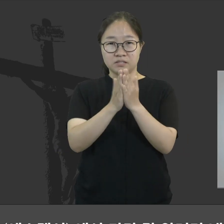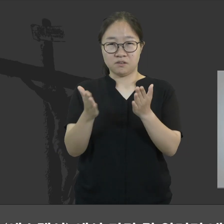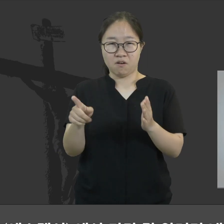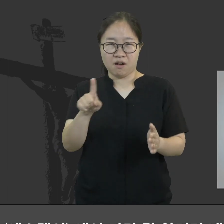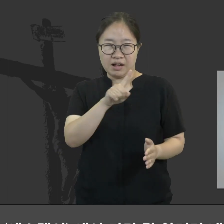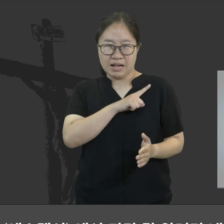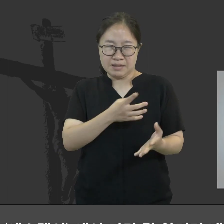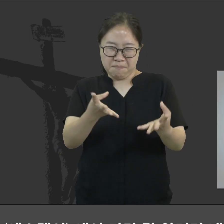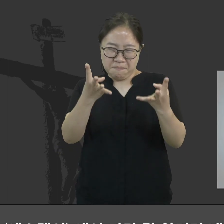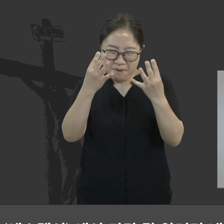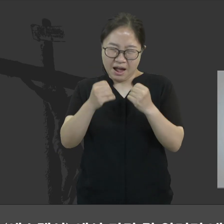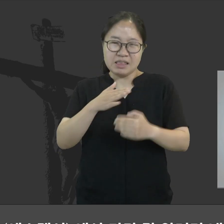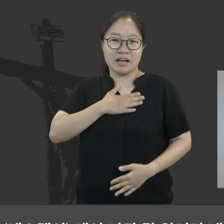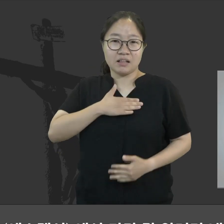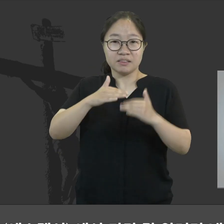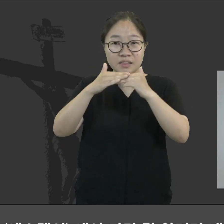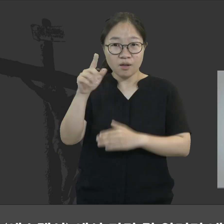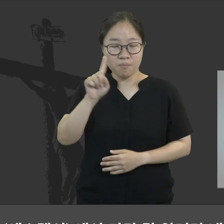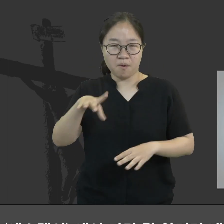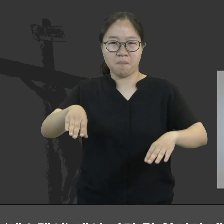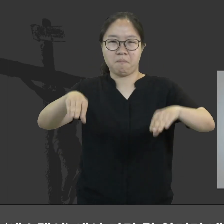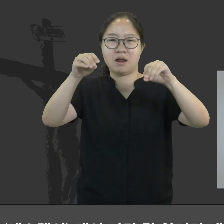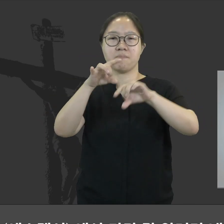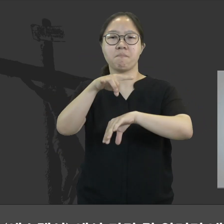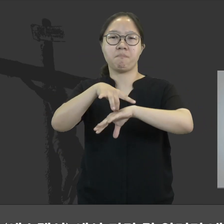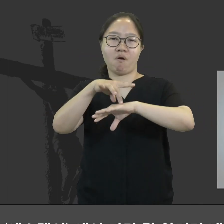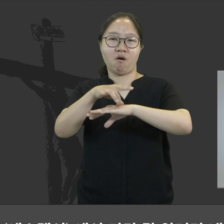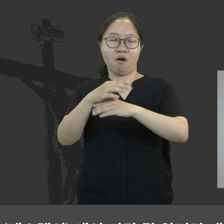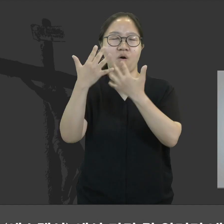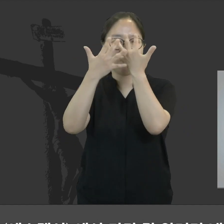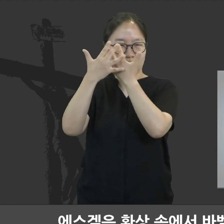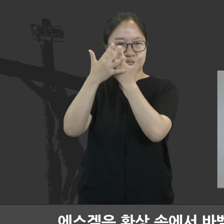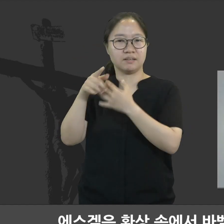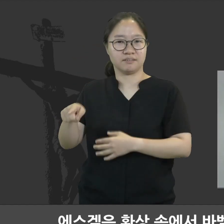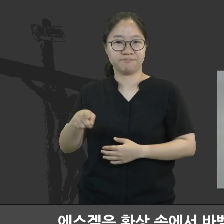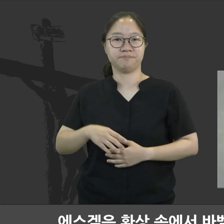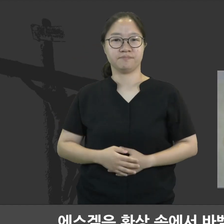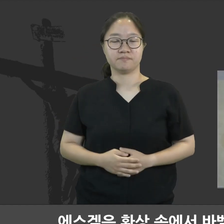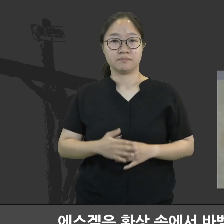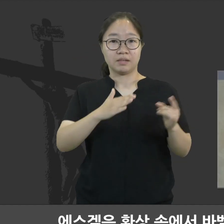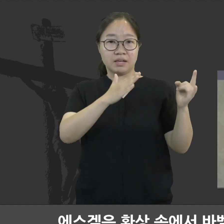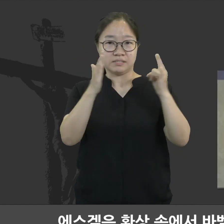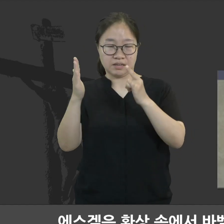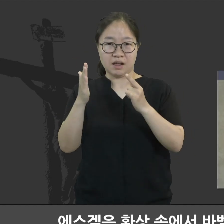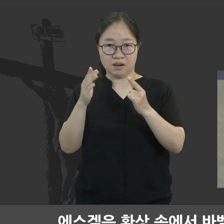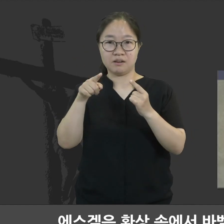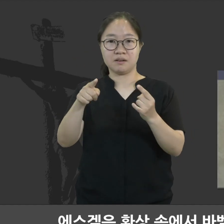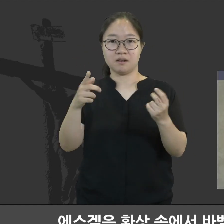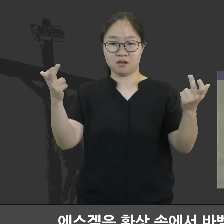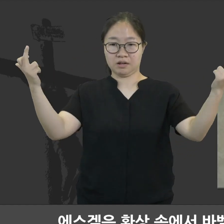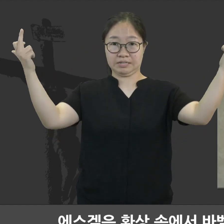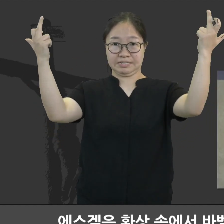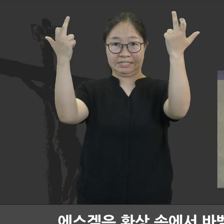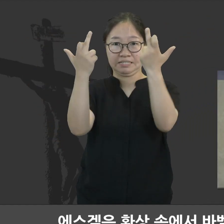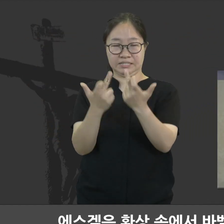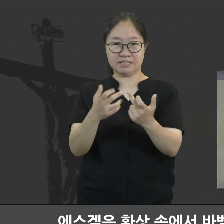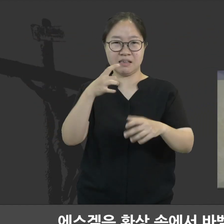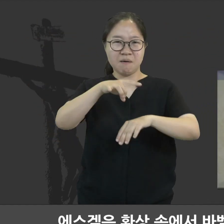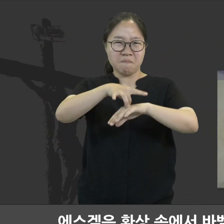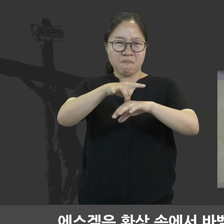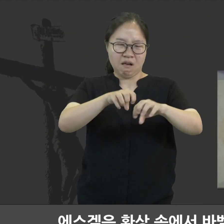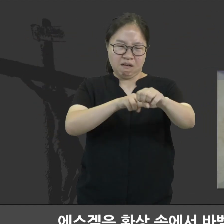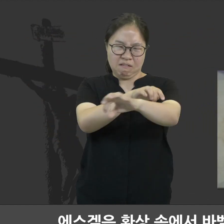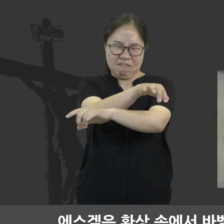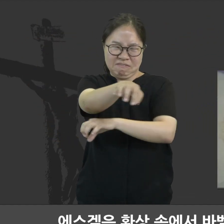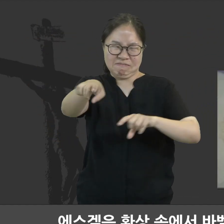에스겔서에서 가장 잘 알려진 내용은 마른 뼈 환상일 것입니다. 에스겔은 환상 속에서 바벨론에 있는